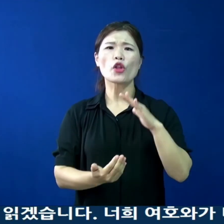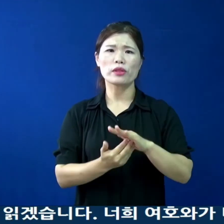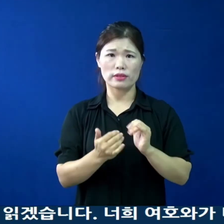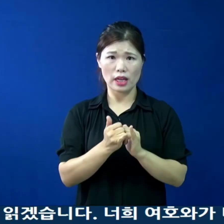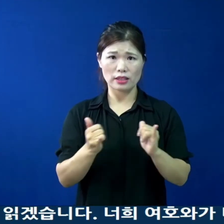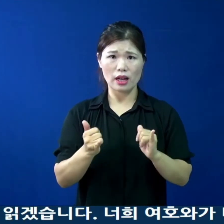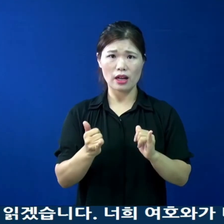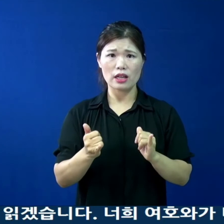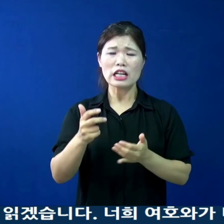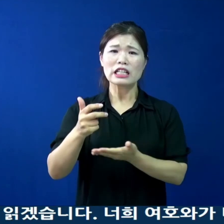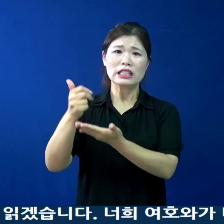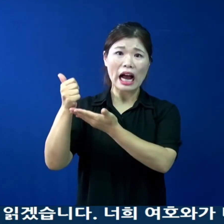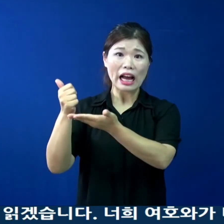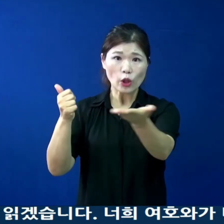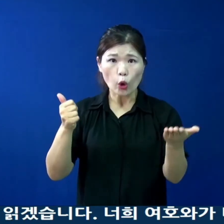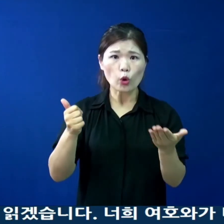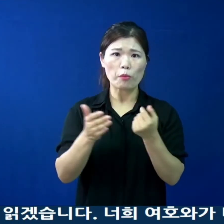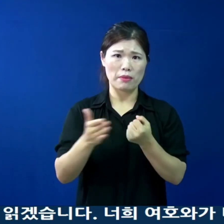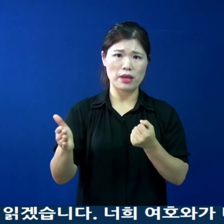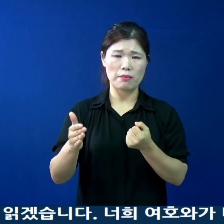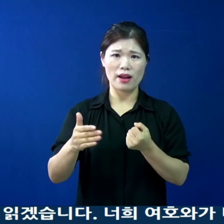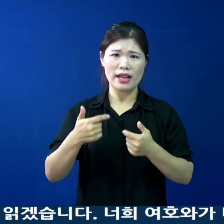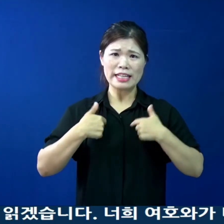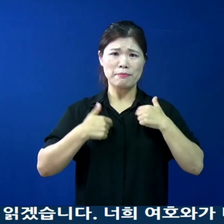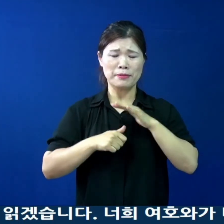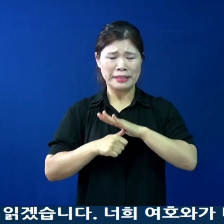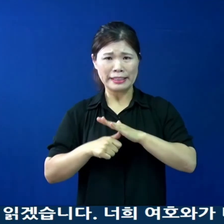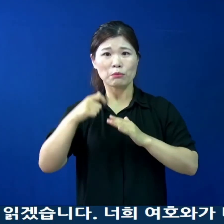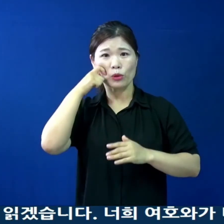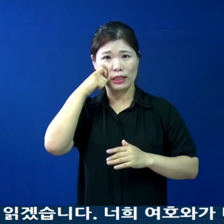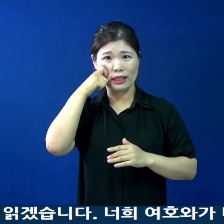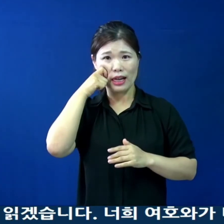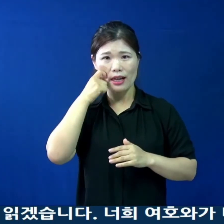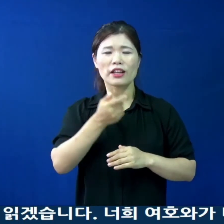너로 말미암아 기쁨을 이기지 못한다. 너를 잠잠히